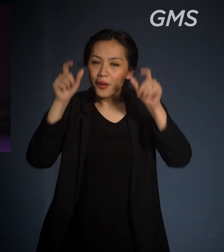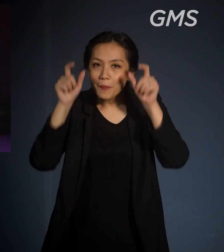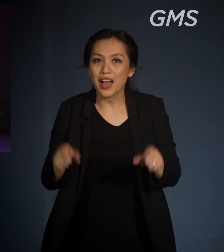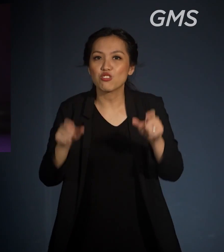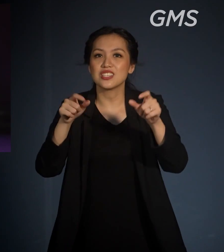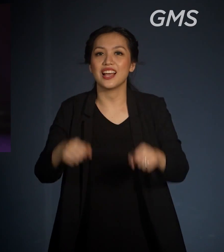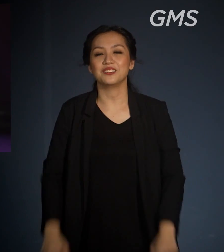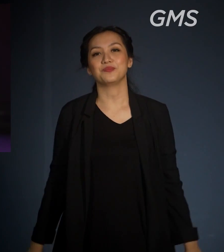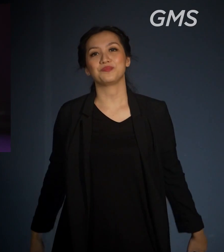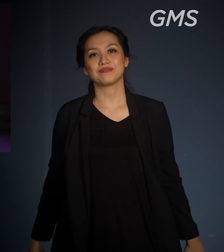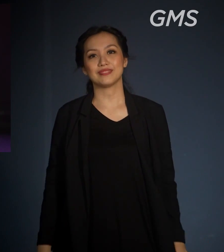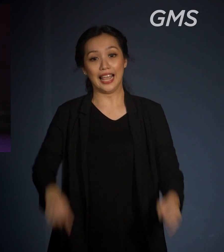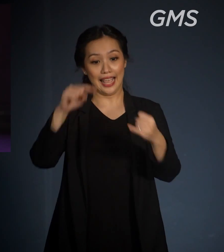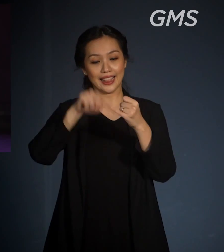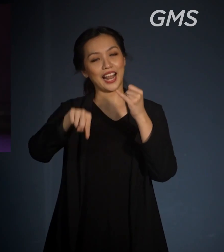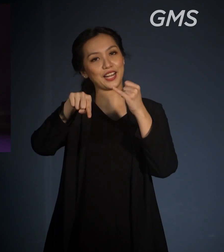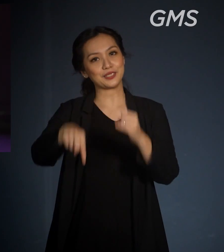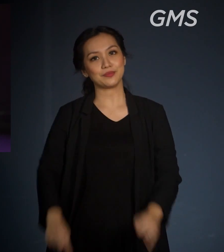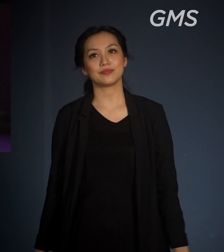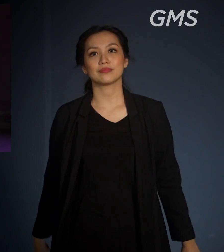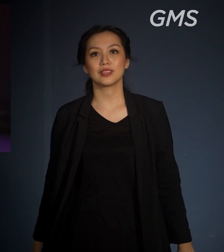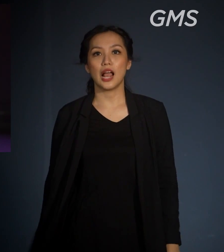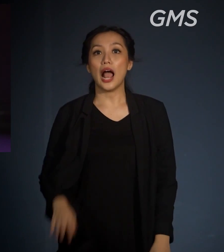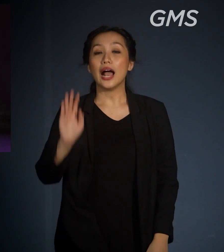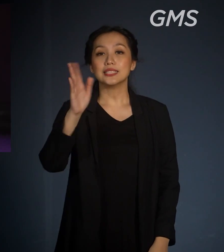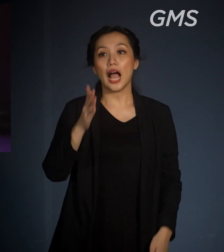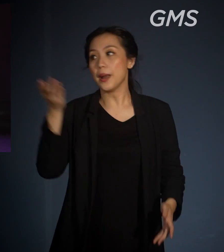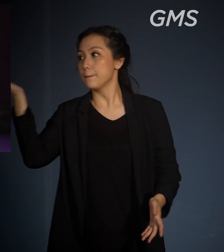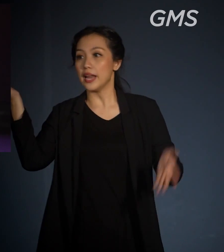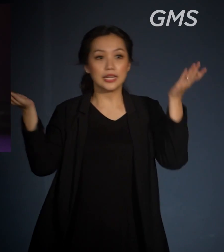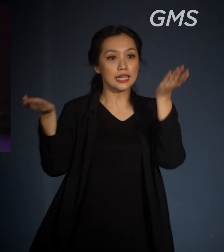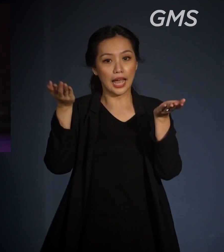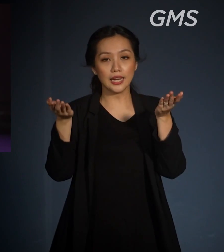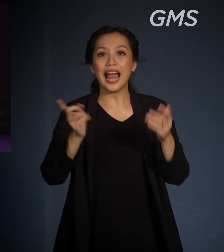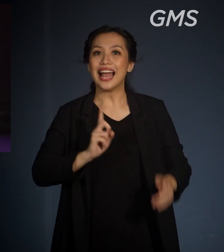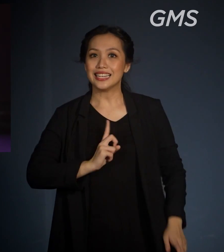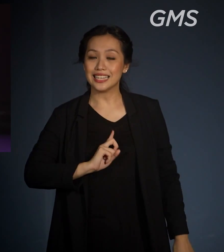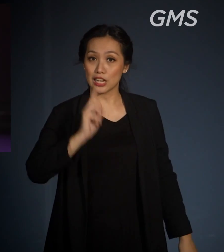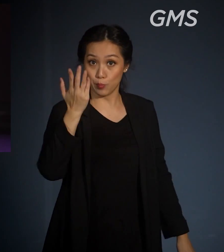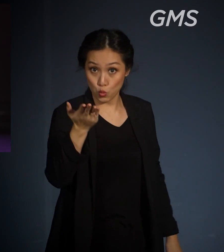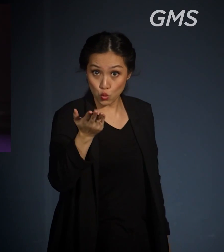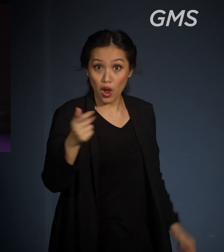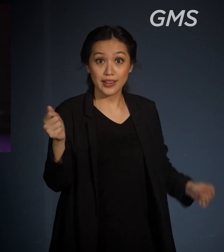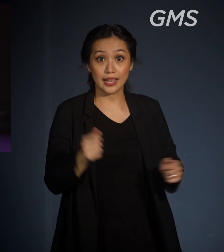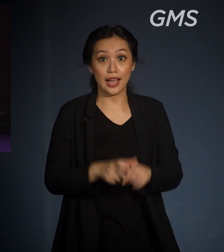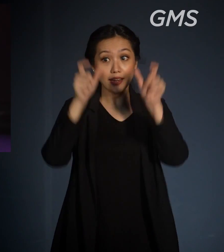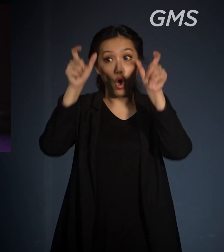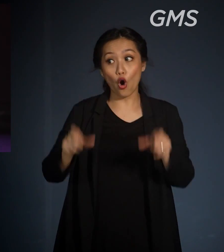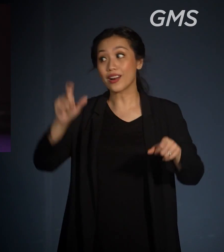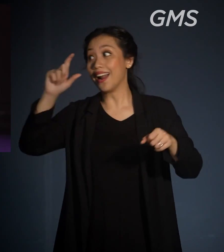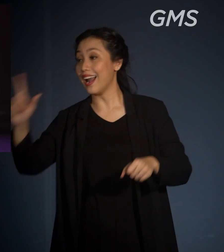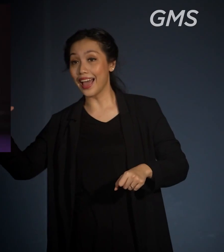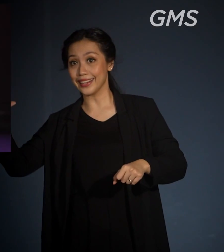Saudara, yang terakhir saudara. Jangan bandingkan dirimu dengan orang lain. Kalau Anda ingin mengembangkan potensi